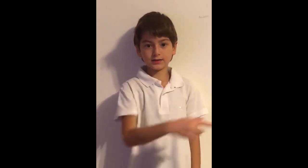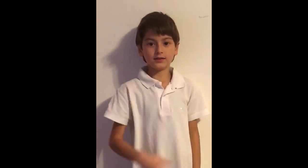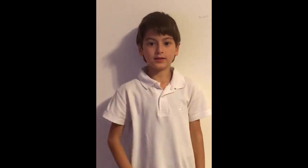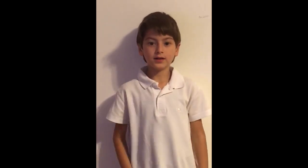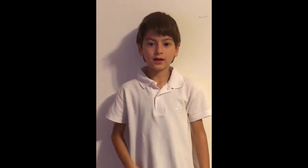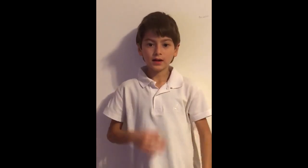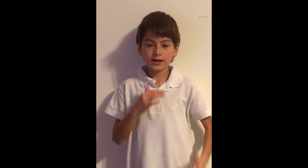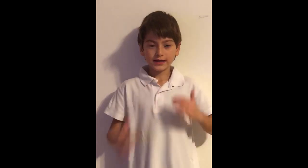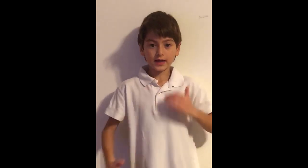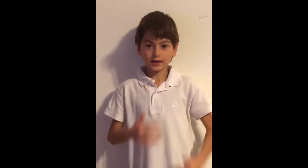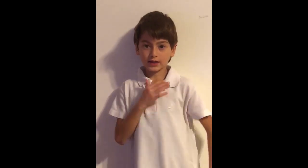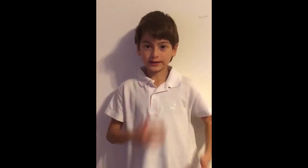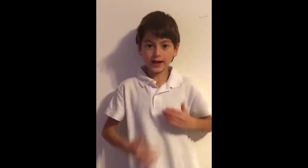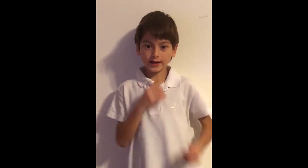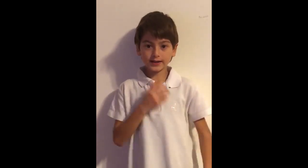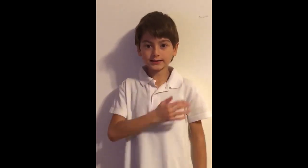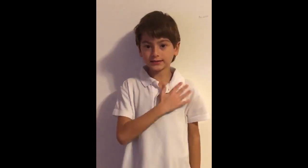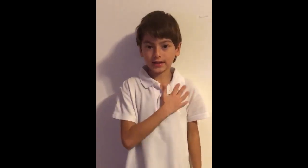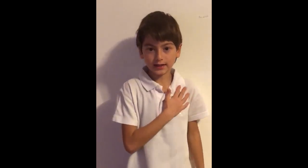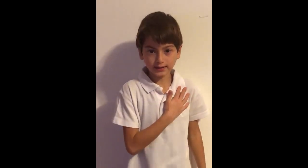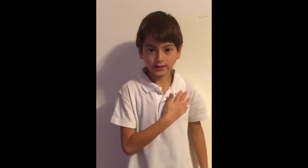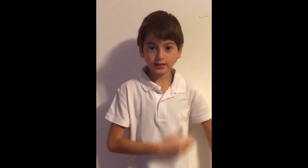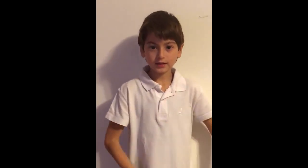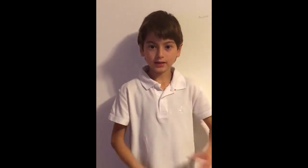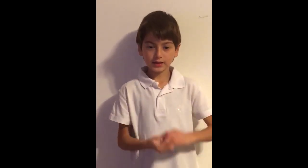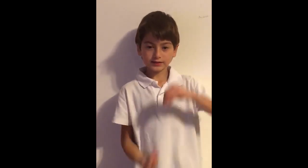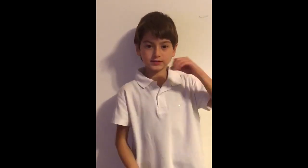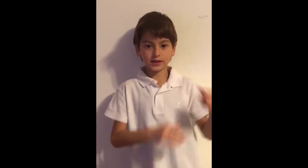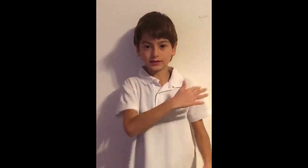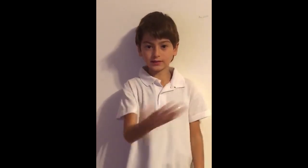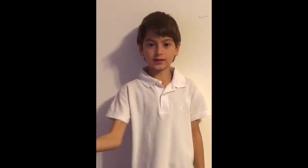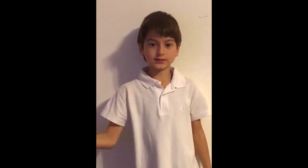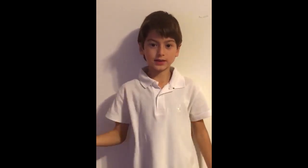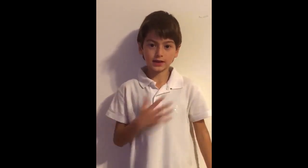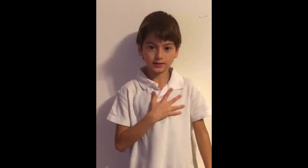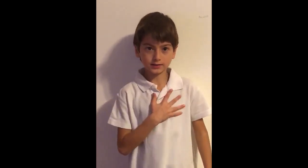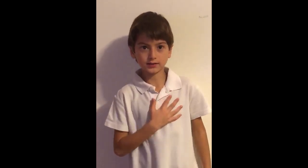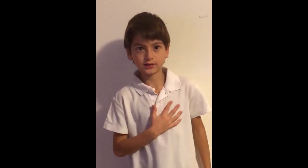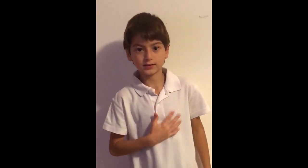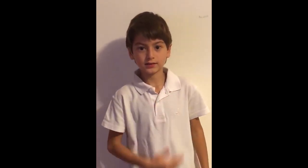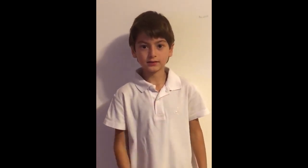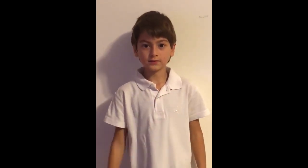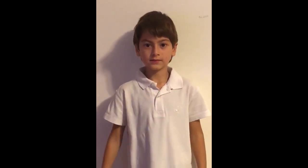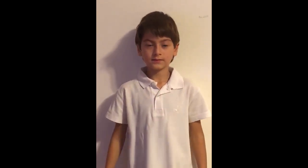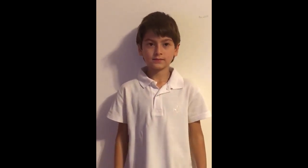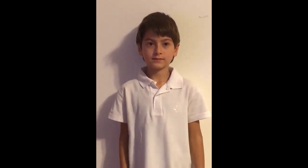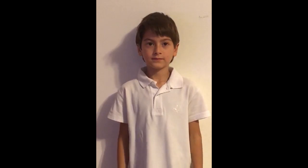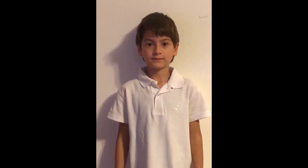adayıdır. Engelliye saygı, insanlığa saygıdır.